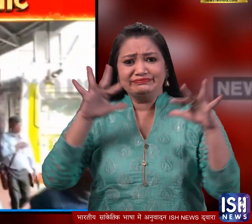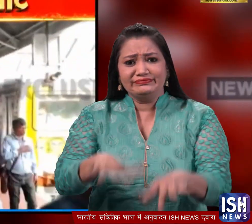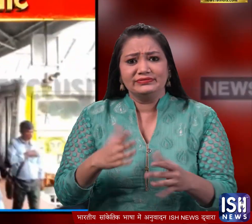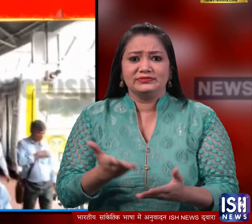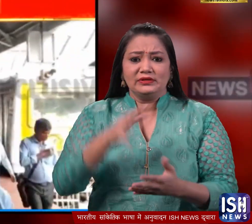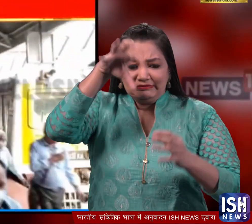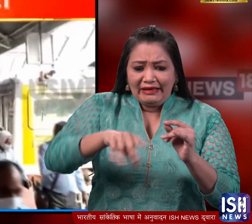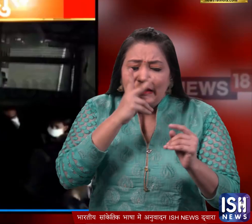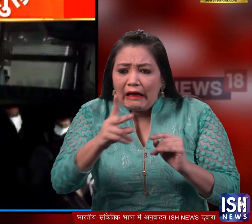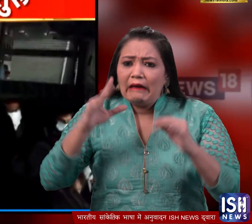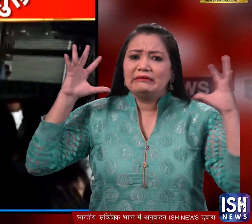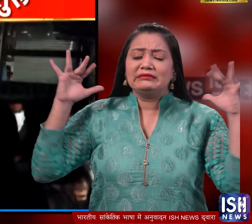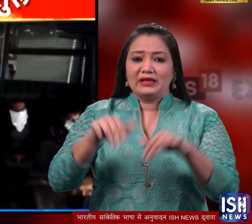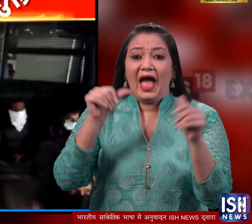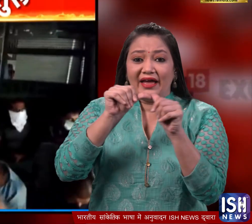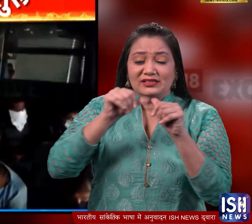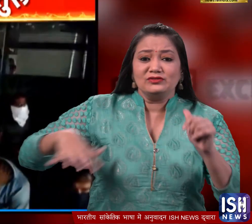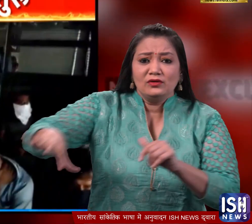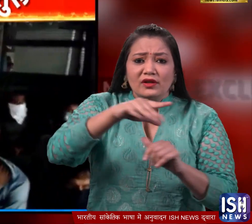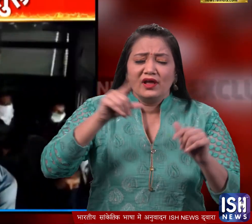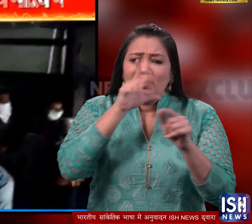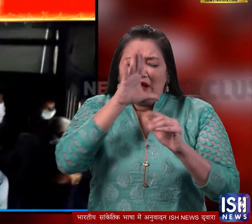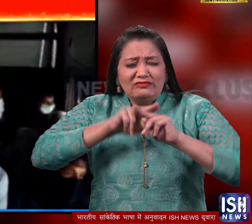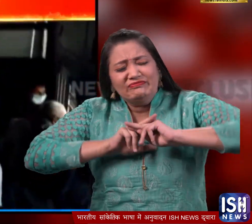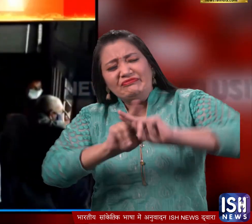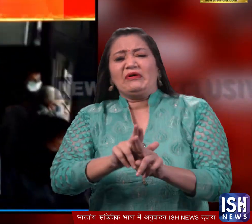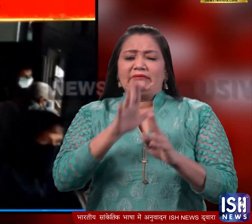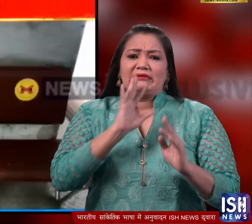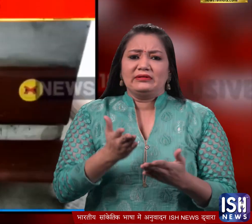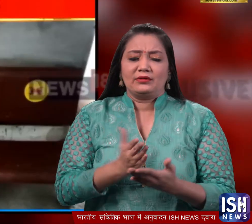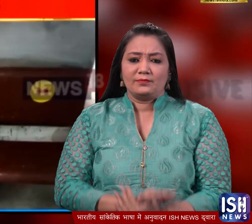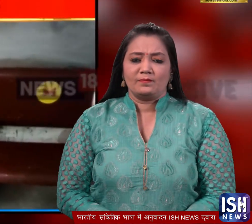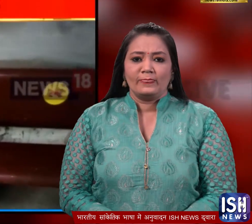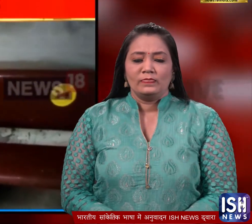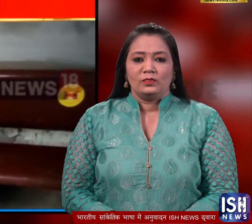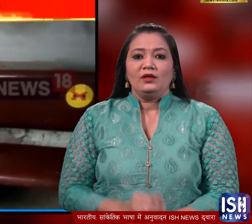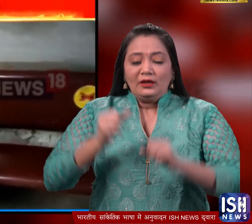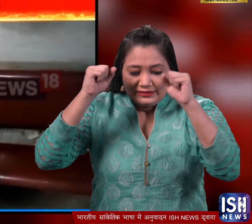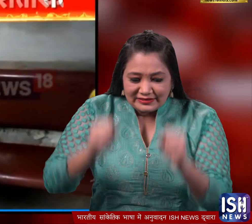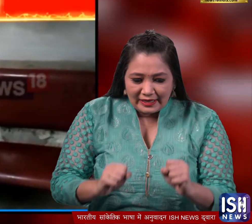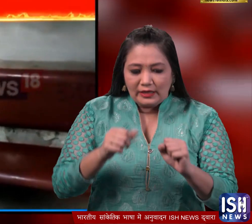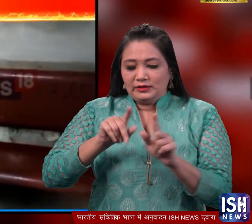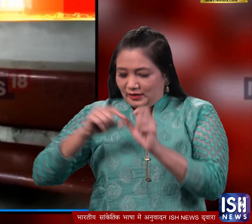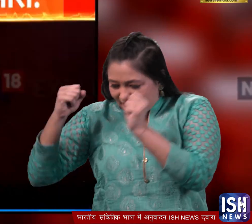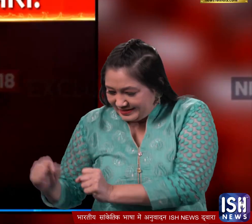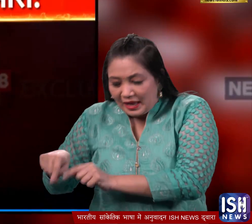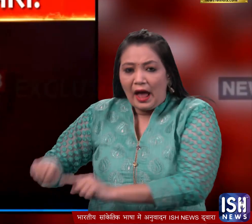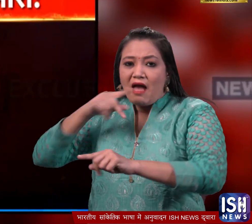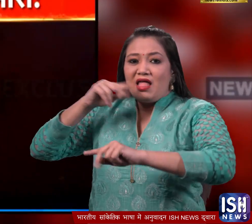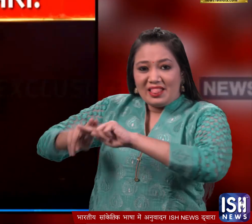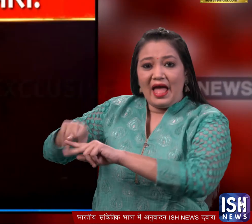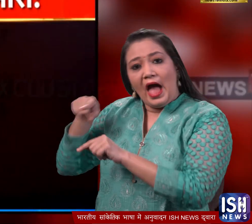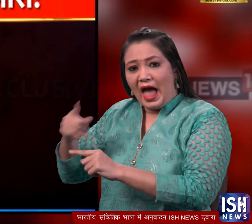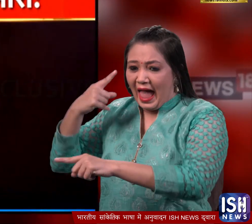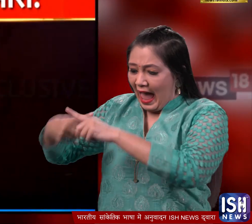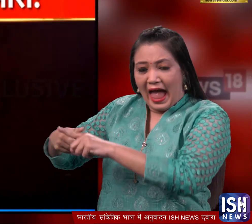यात्रियों की भीड़ उमड़ने लगी। आसनसोल में तो ट्रेनें भी पूरी तरह भरी नजर आईं। हालांकि वहां किन सीटों पर यात्री बैठ सकते हैं और किन